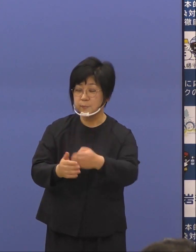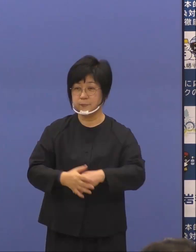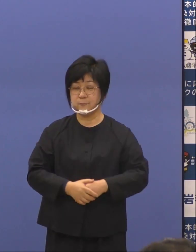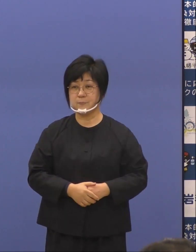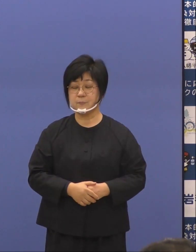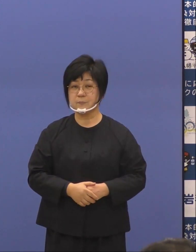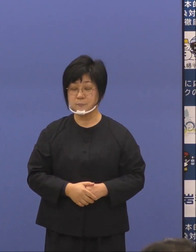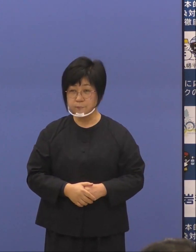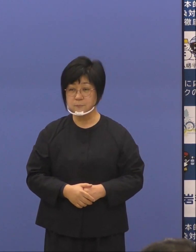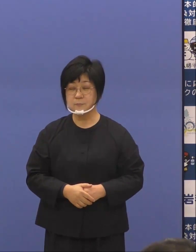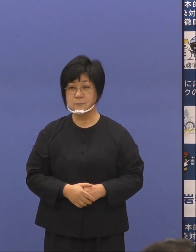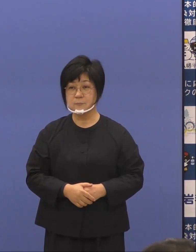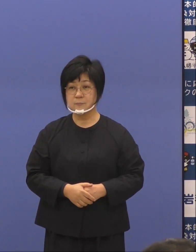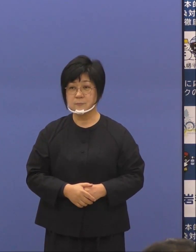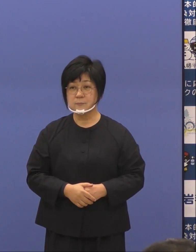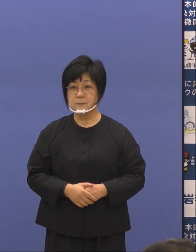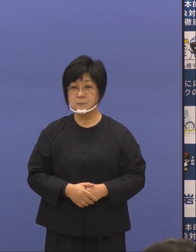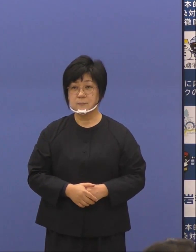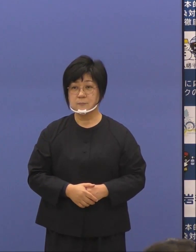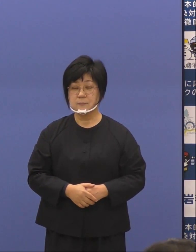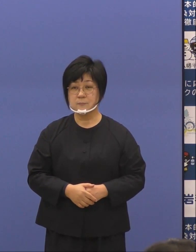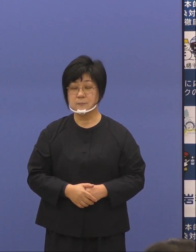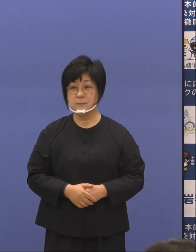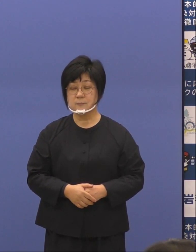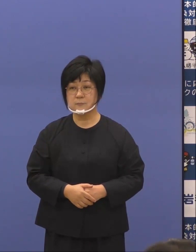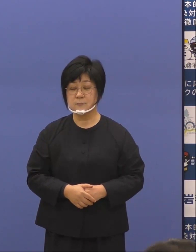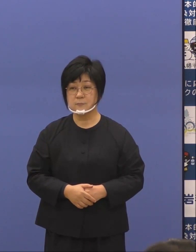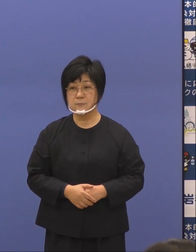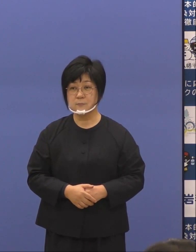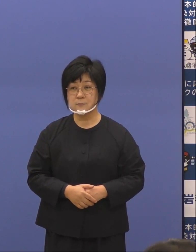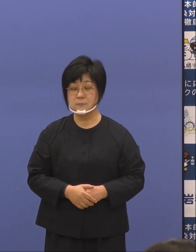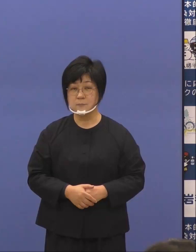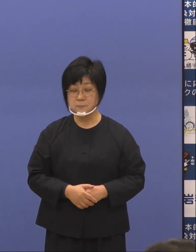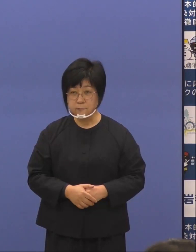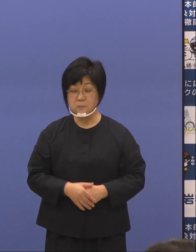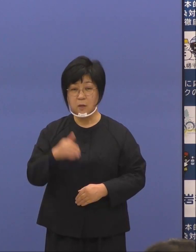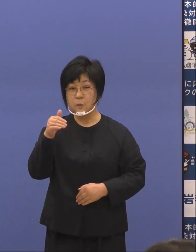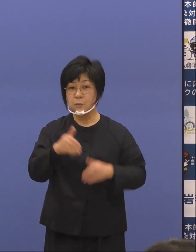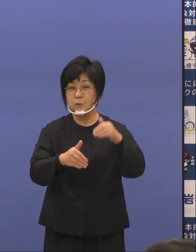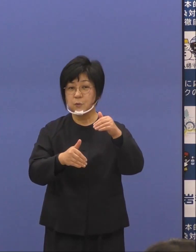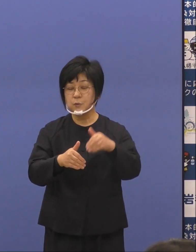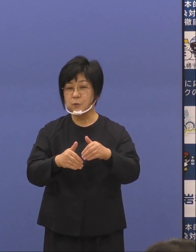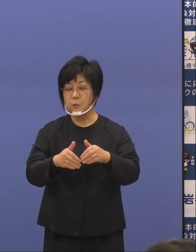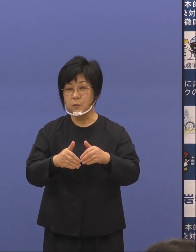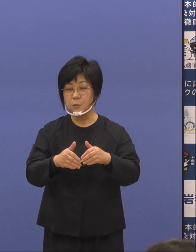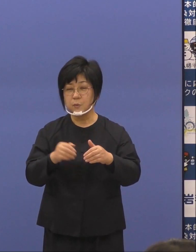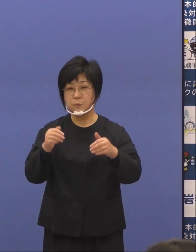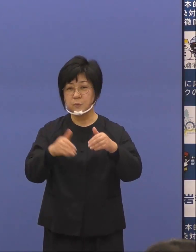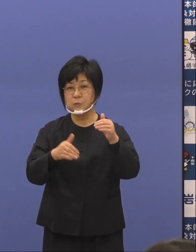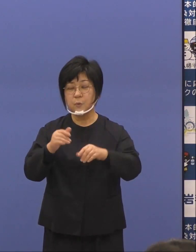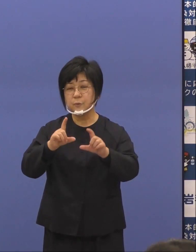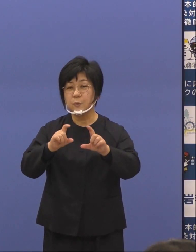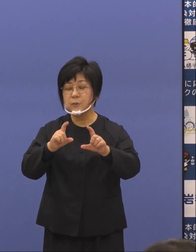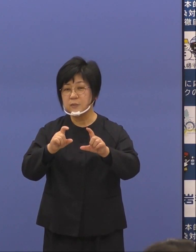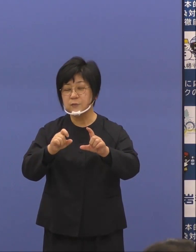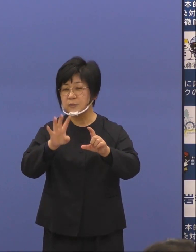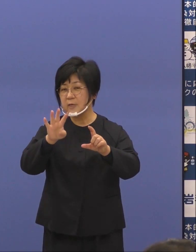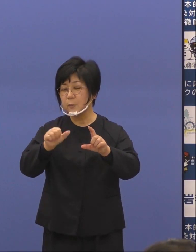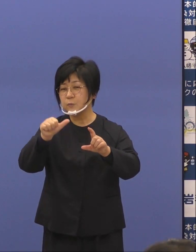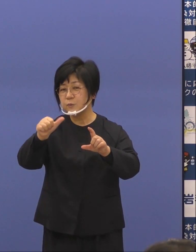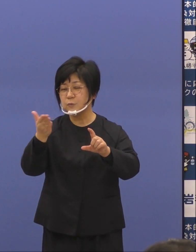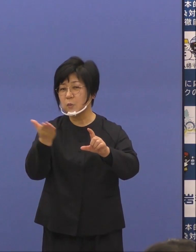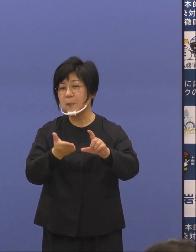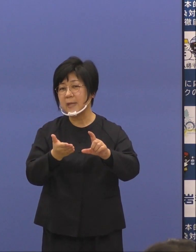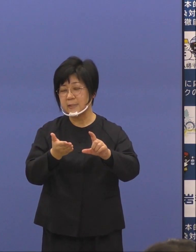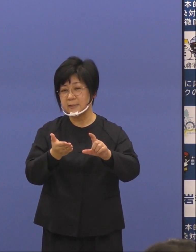市長選の結果はそこで受け取りはお伺いしましたが、投票率が 45% 下回るという